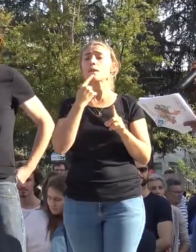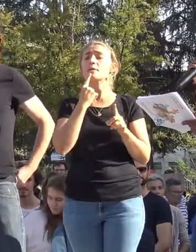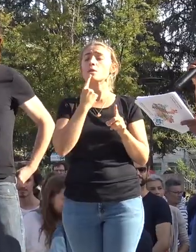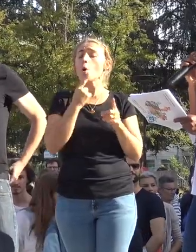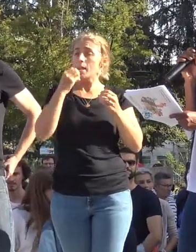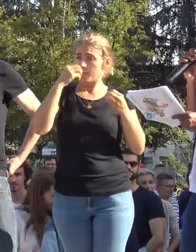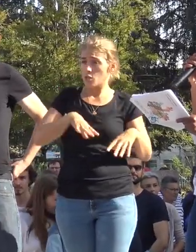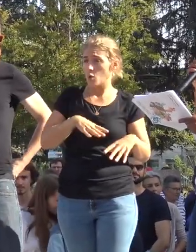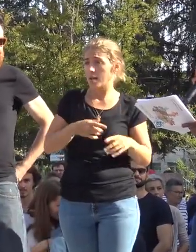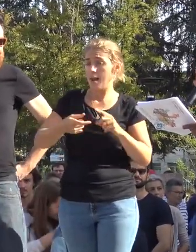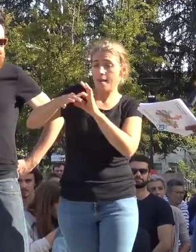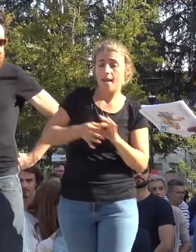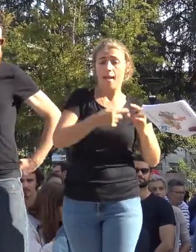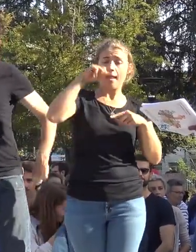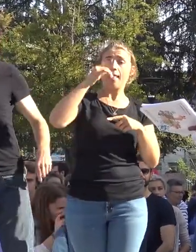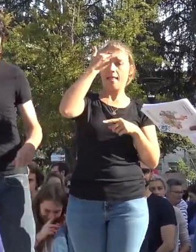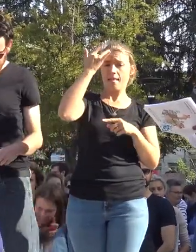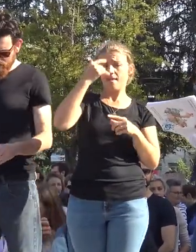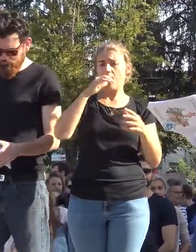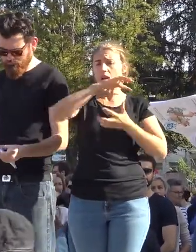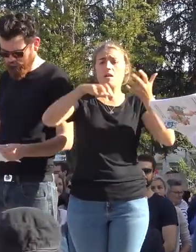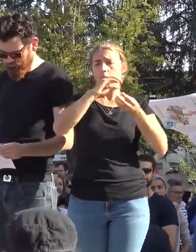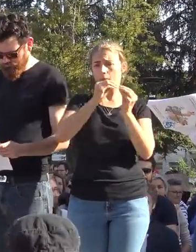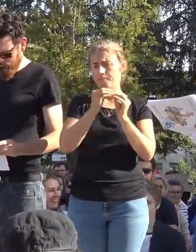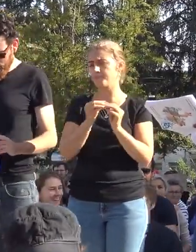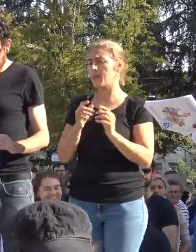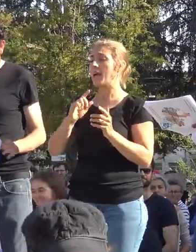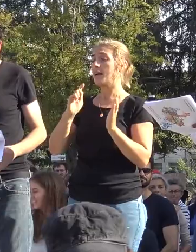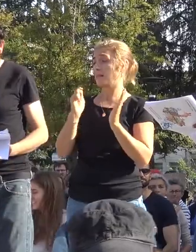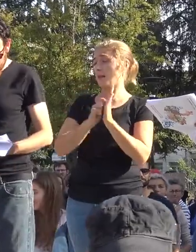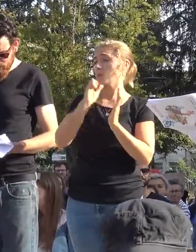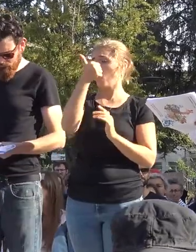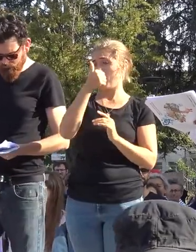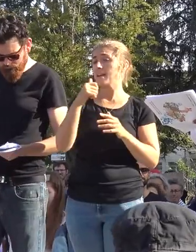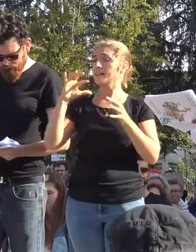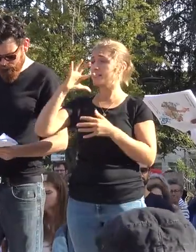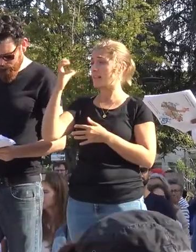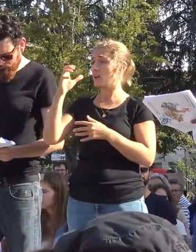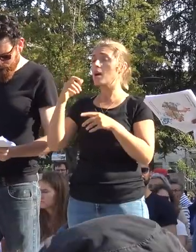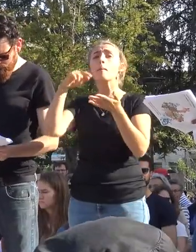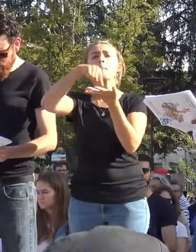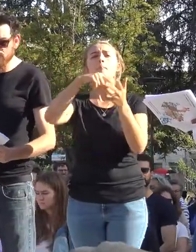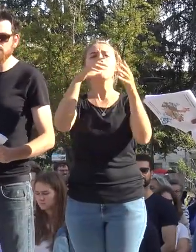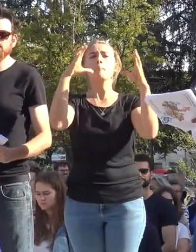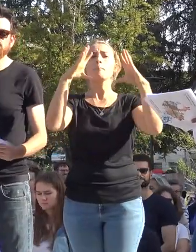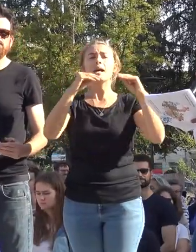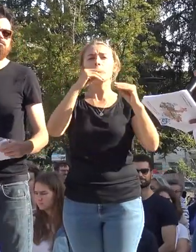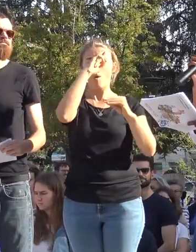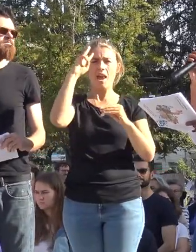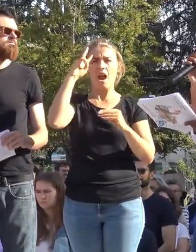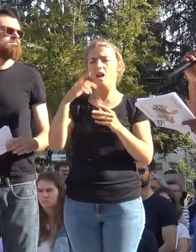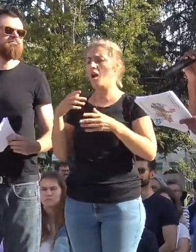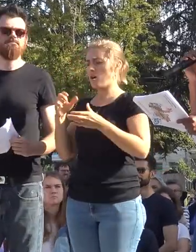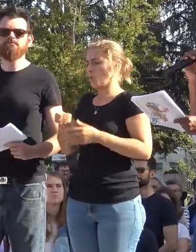climatiques de l'été dernier. Nous étions 500, place Royale, avec nos casseroles et nos cuillères pour faire du bruit